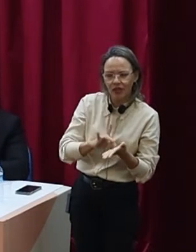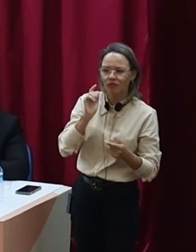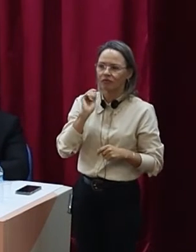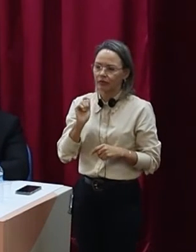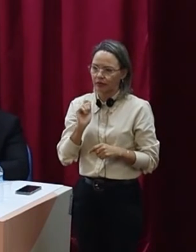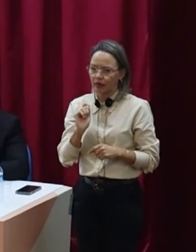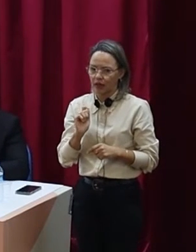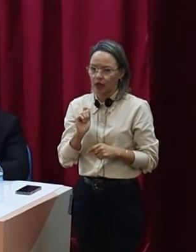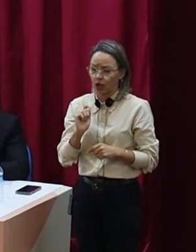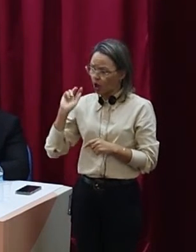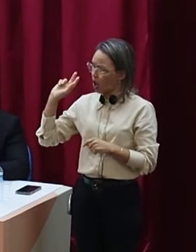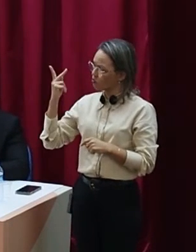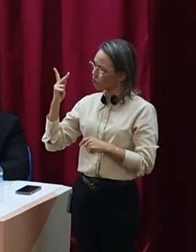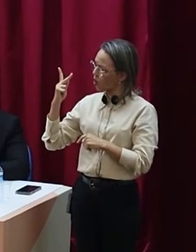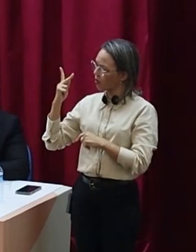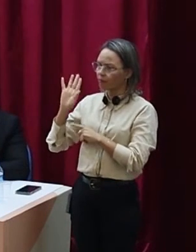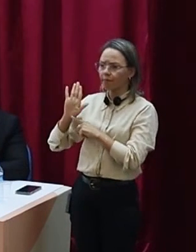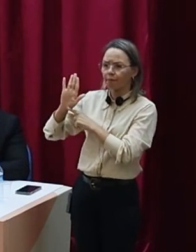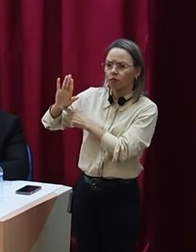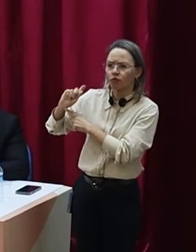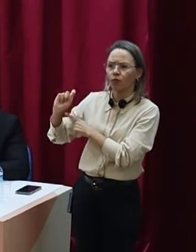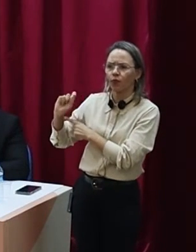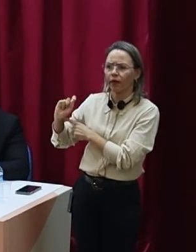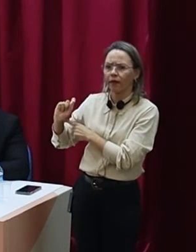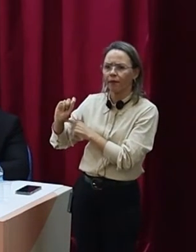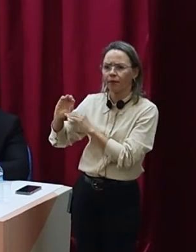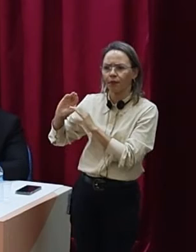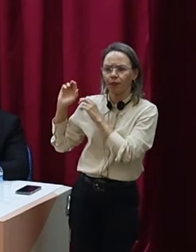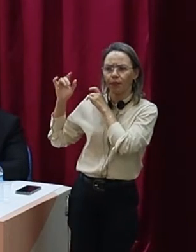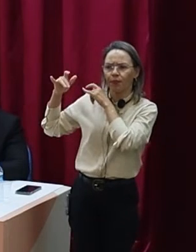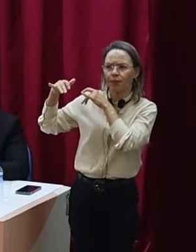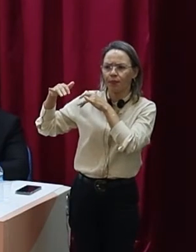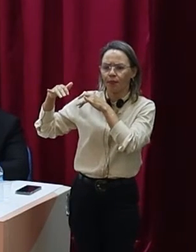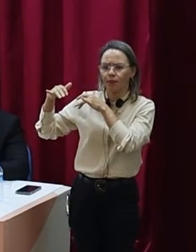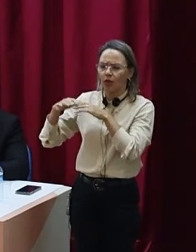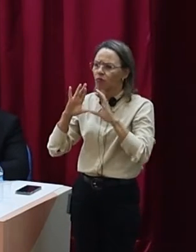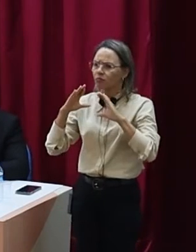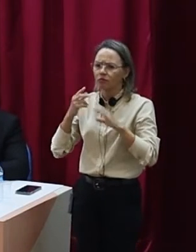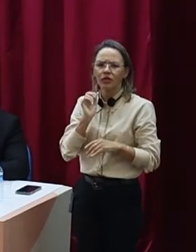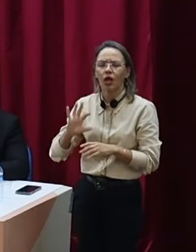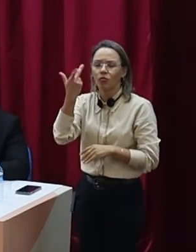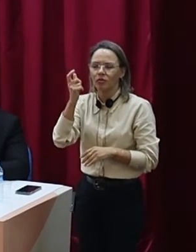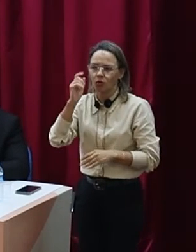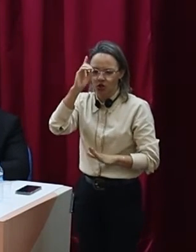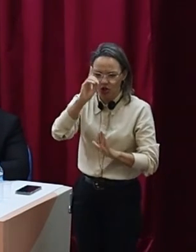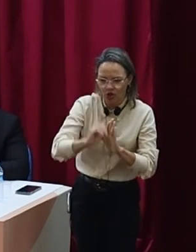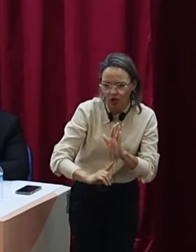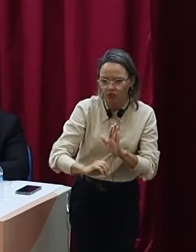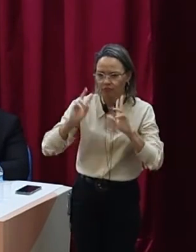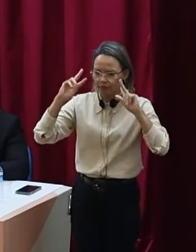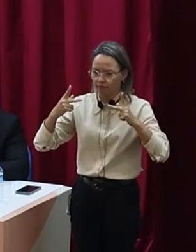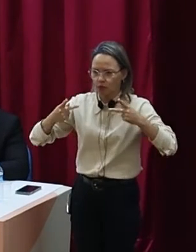que, historicamente, grandes eventos violadores de direitos humanos